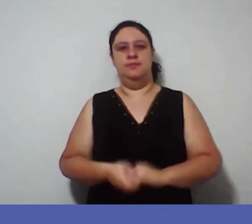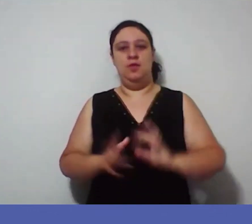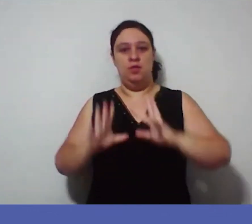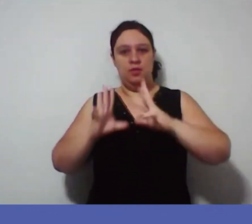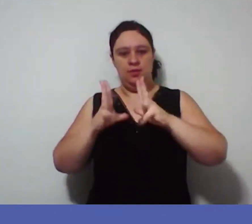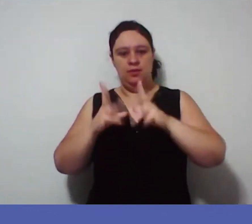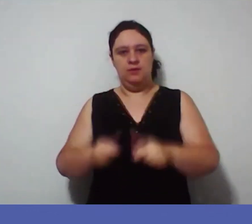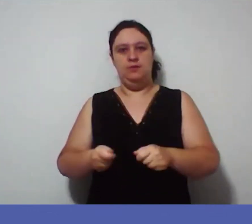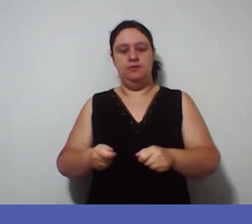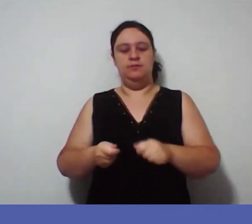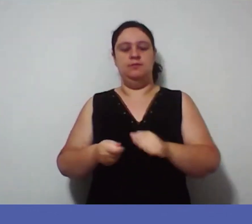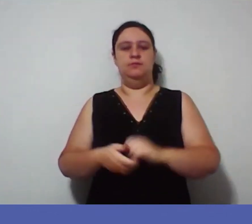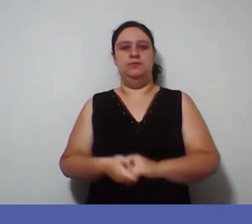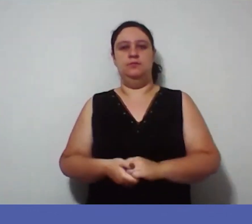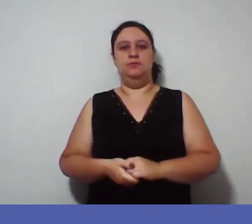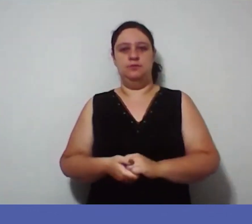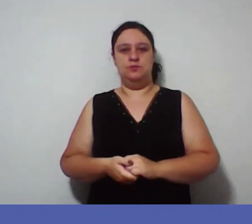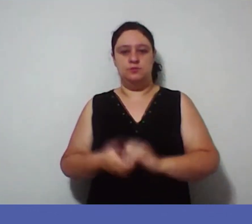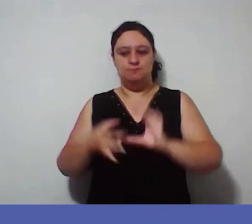são